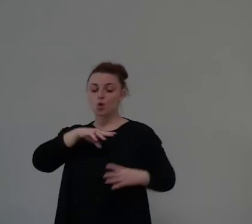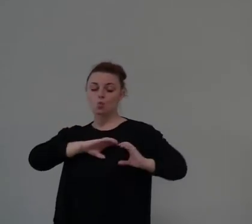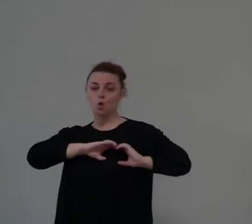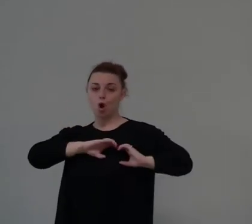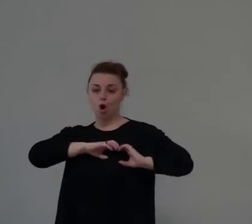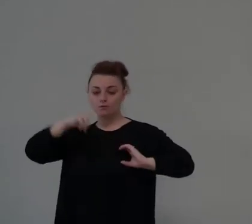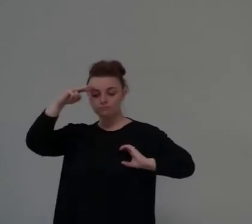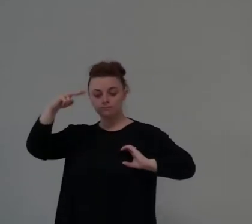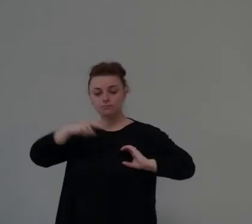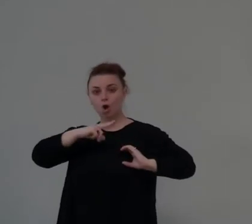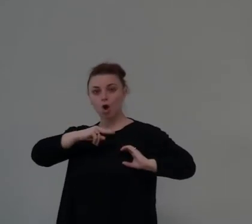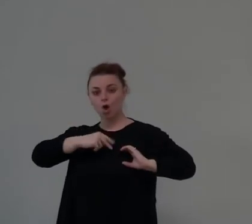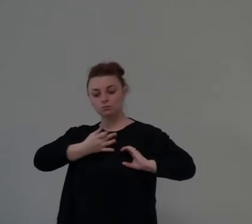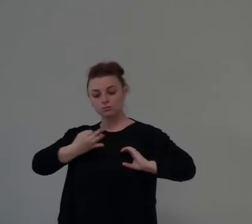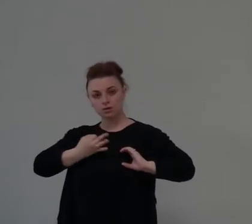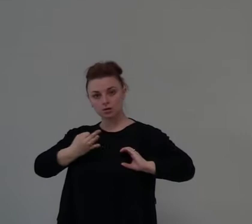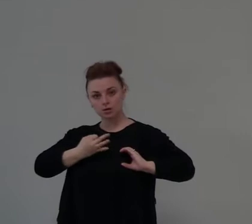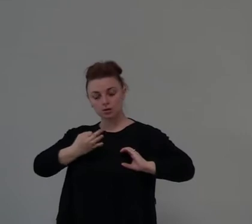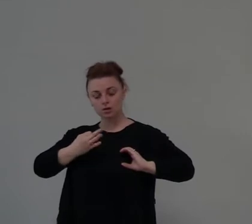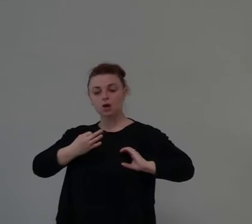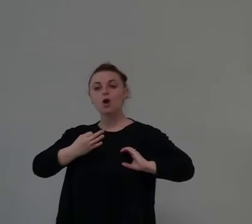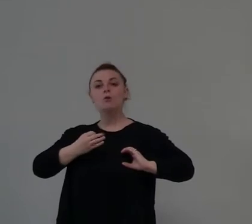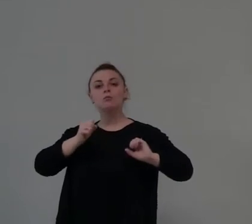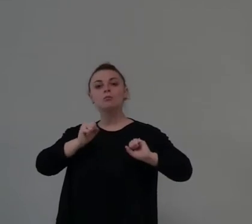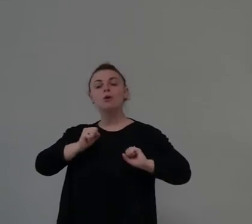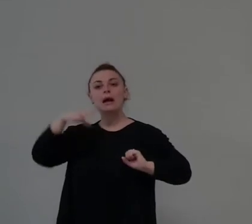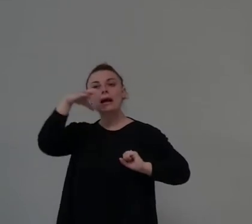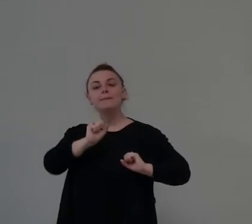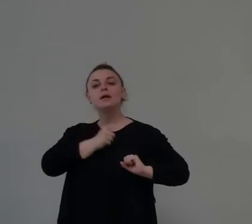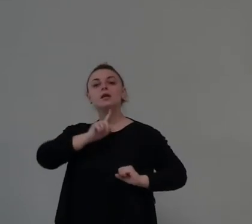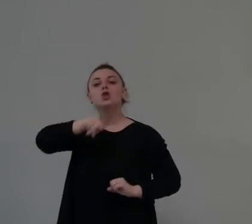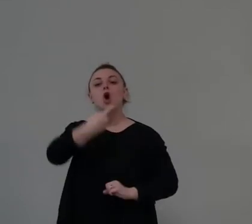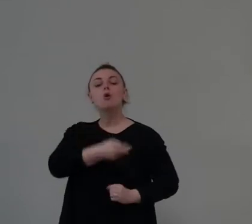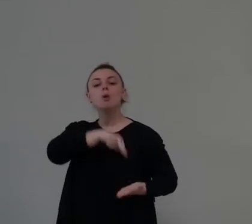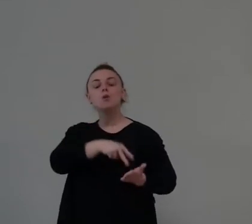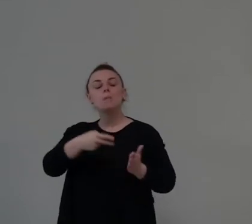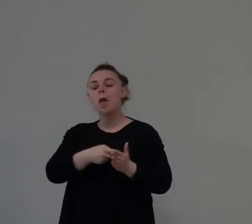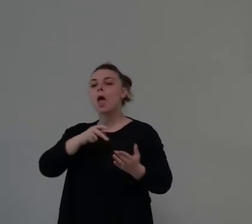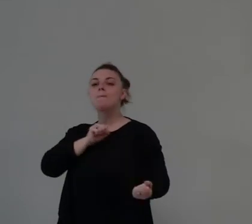cuore, sapere come reagirai di fronte ai problemi e alle tentazioni.